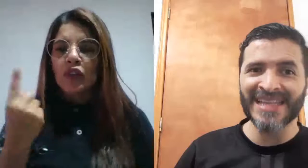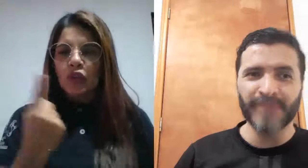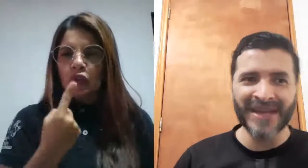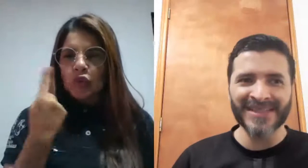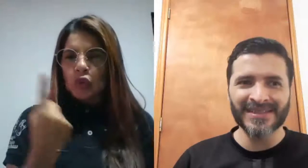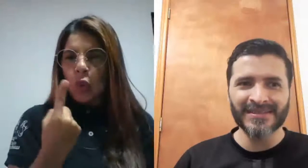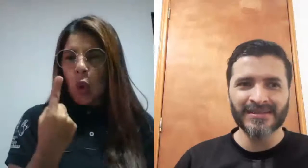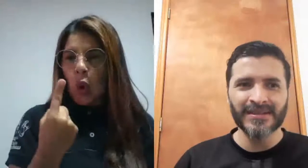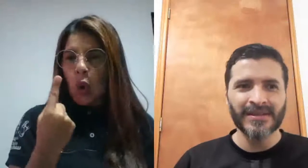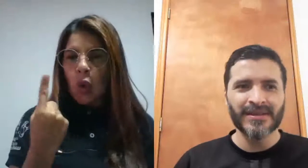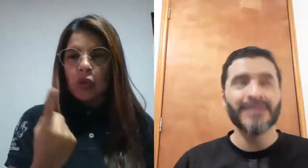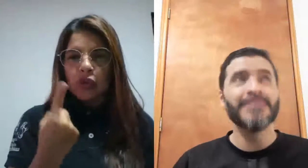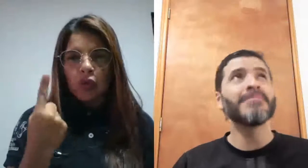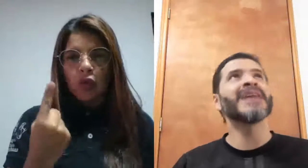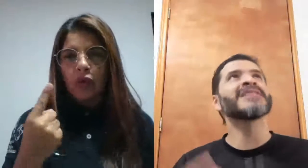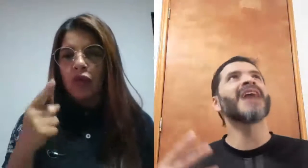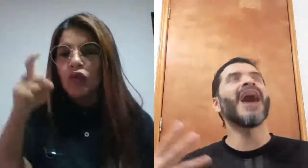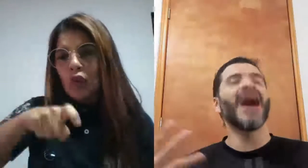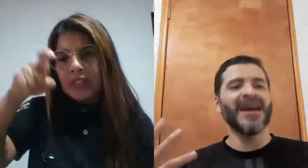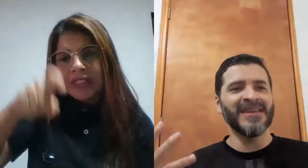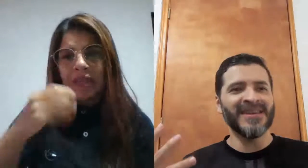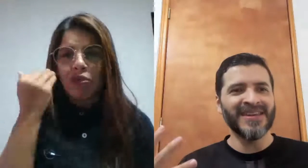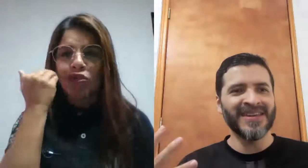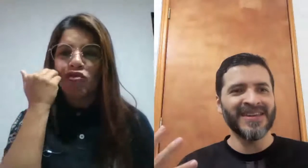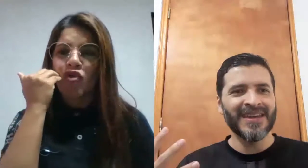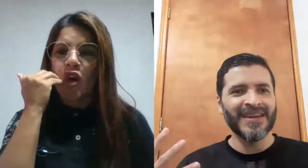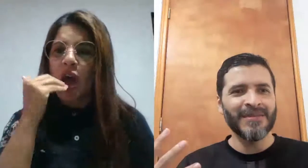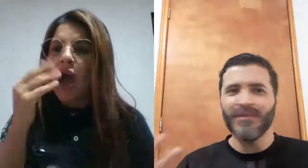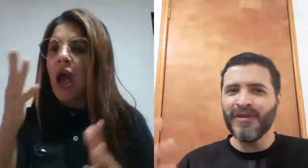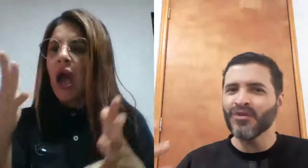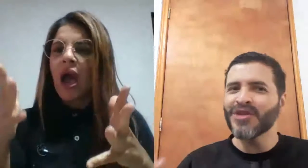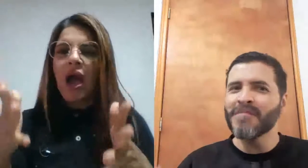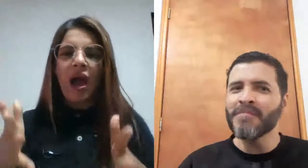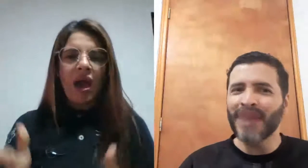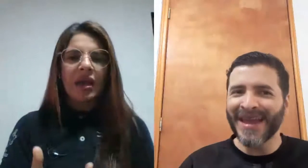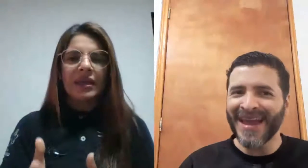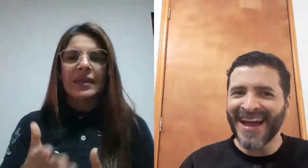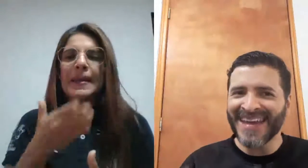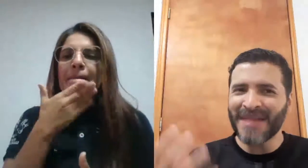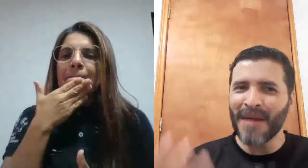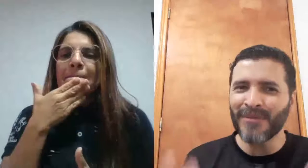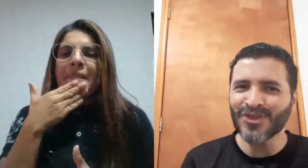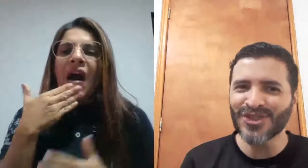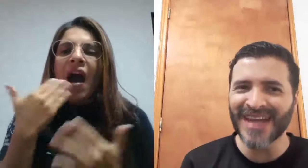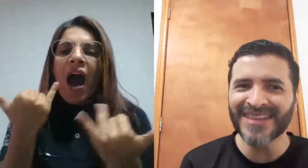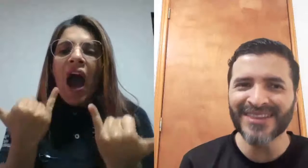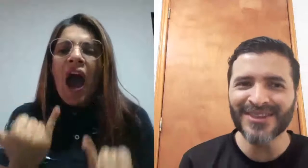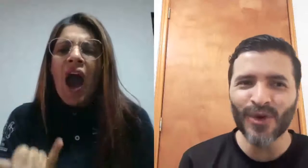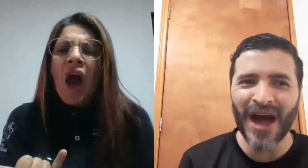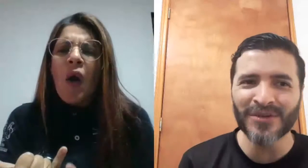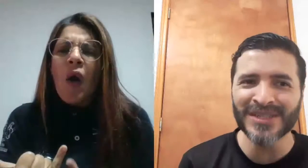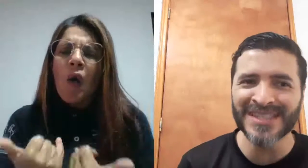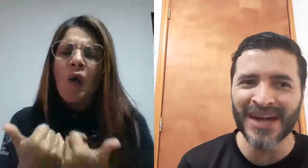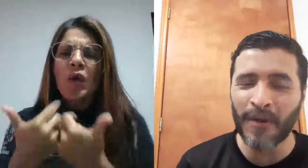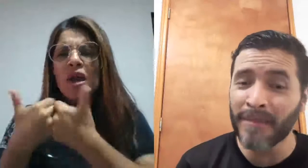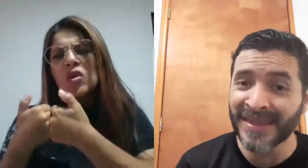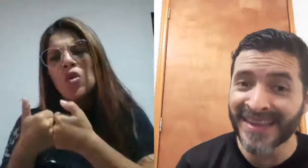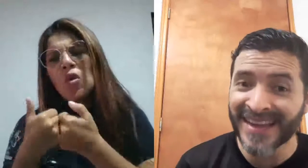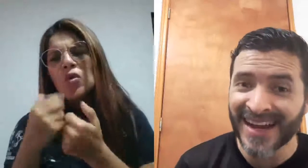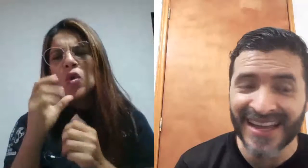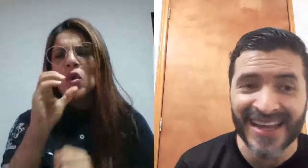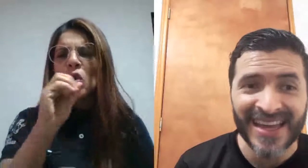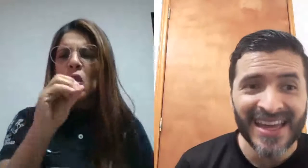sobrellevaríamos las penas. Mas, ay, vivimos en pareja y amamos tanto a